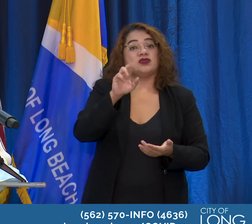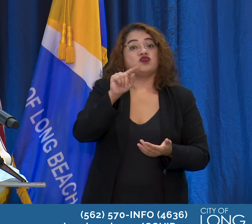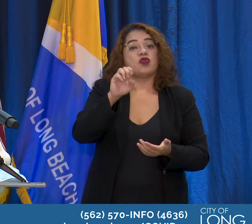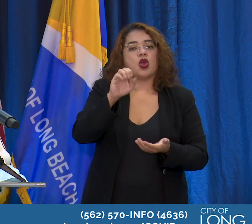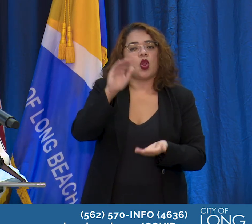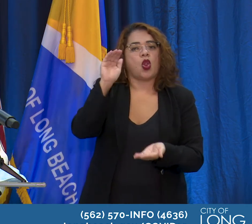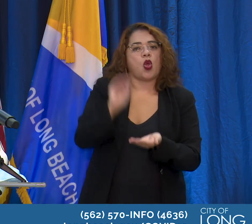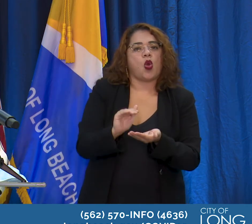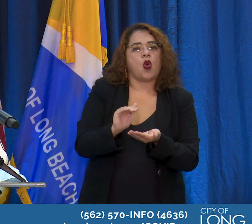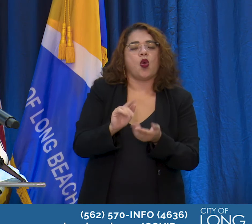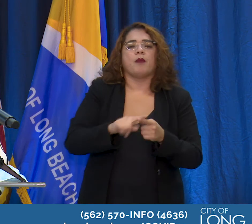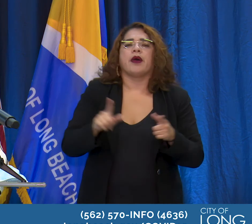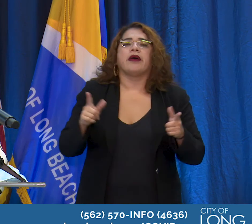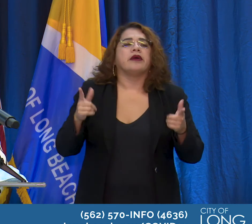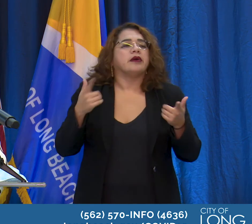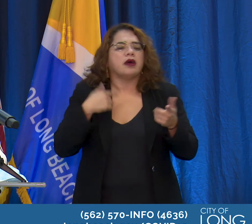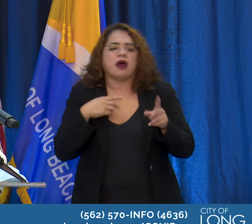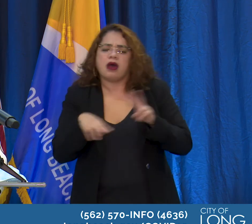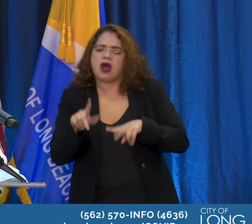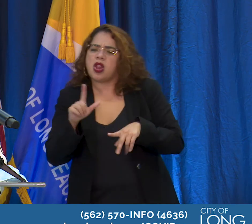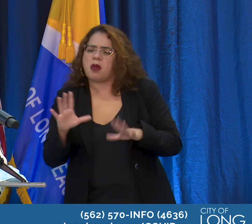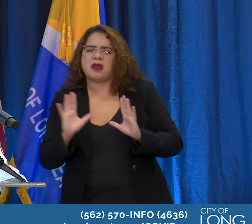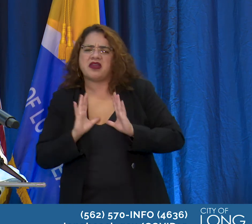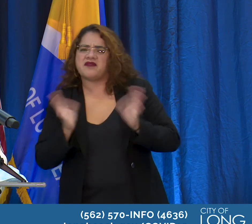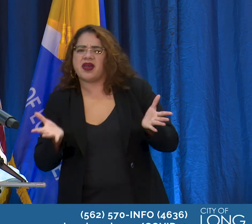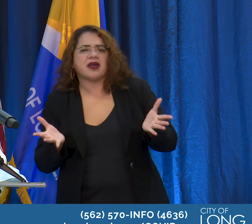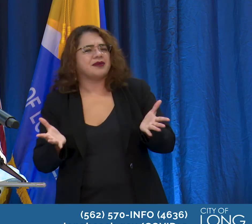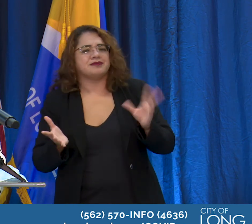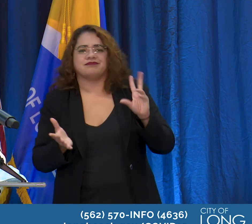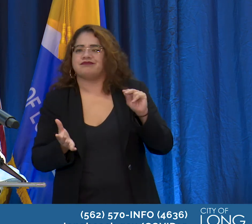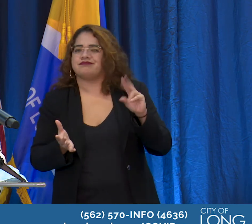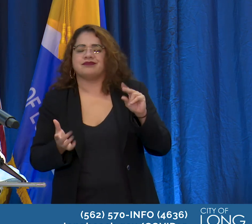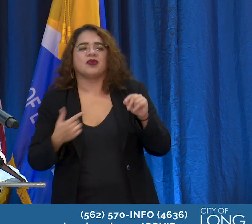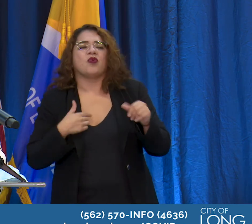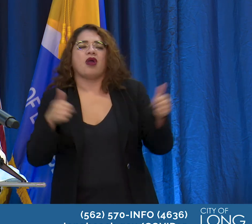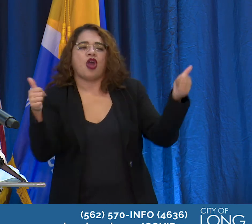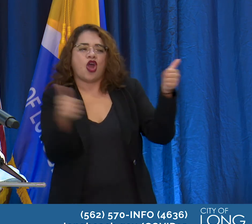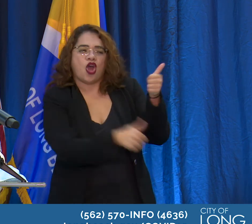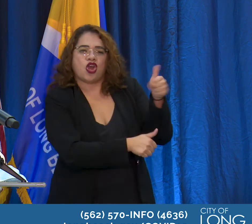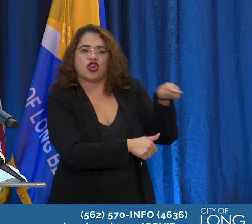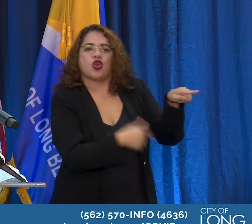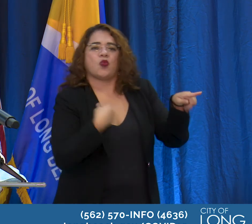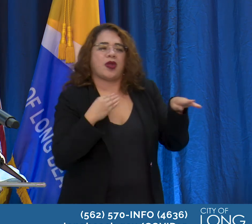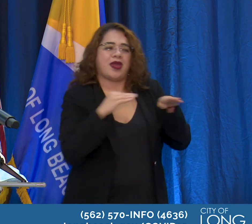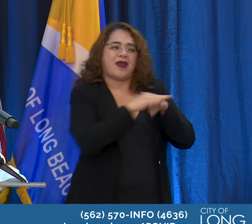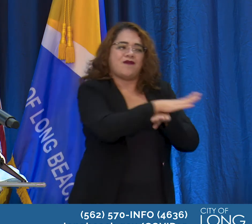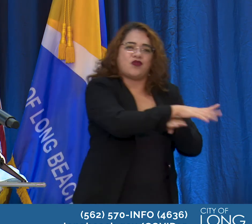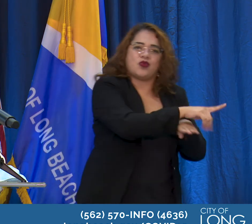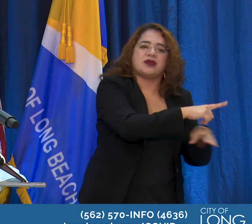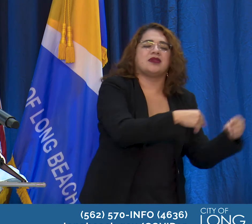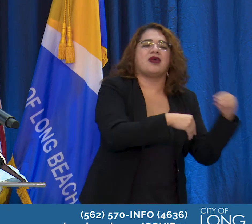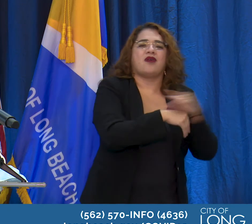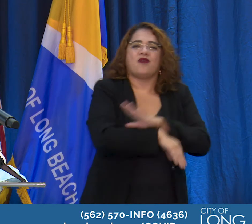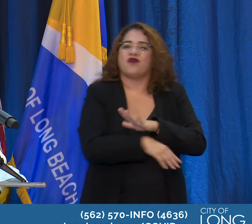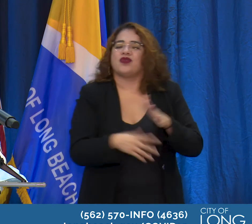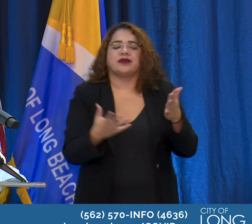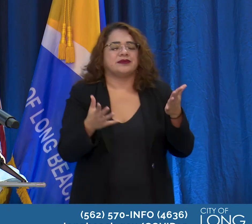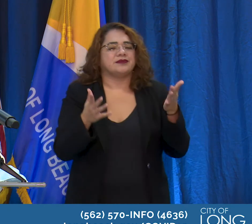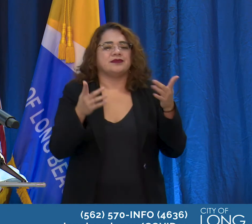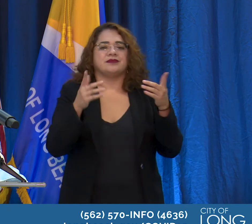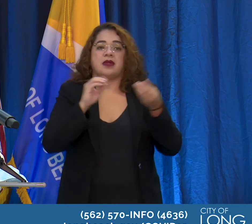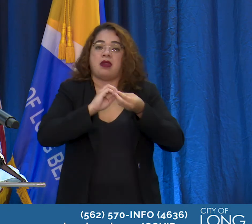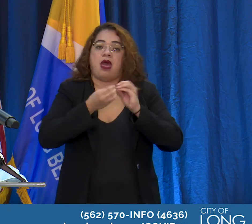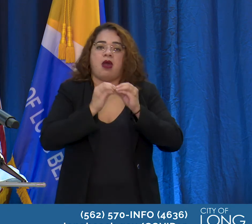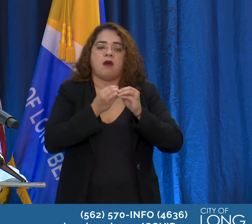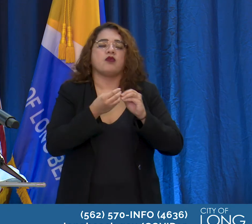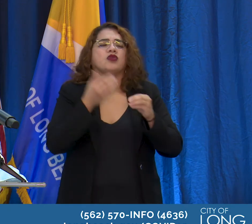no podemos abrir antes que el condado. Somos parte del condado y tenemos que abrir junto con el condado. Entonces,